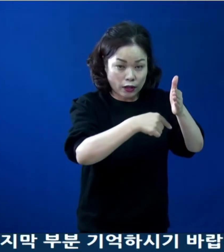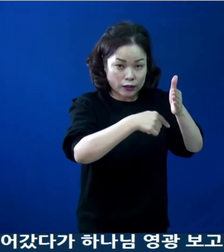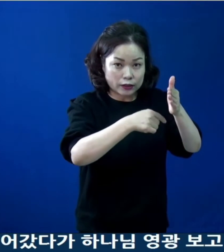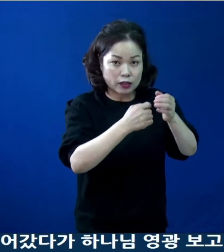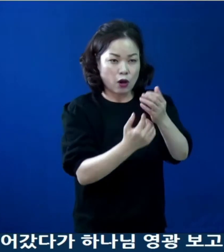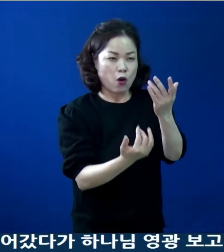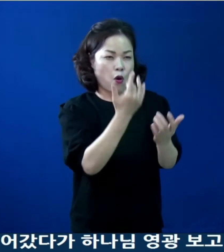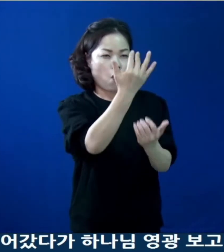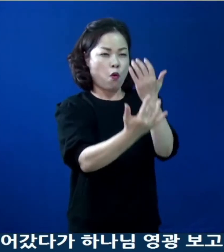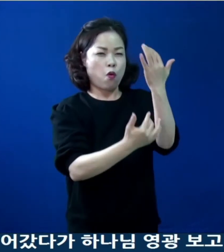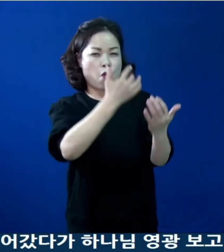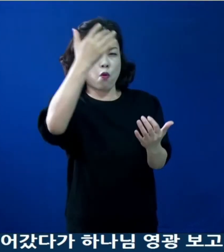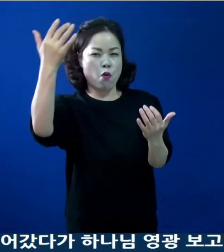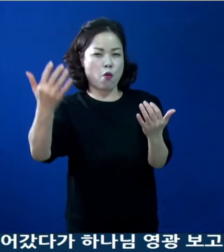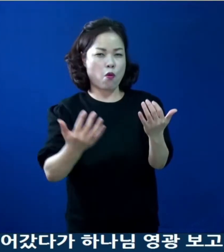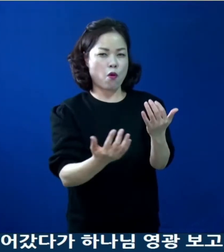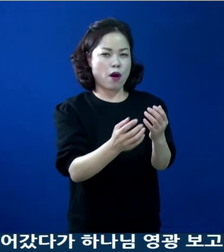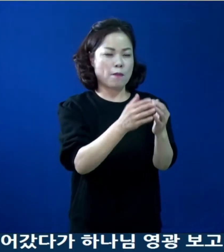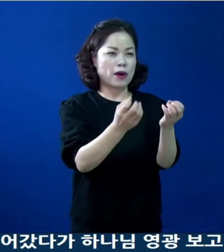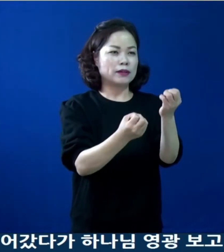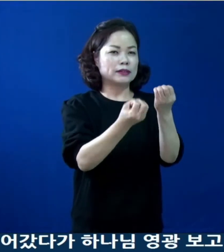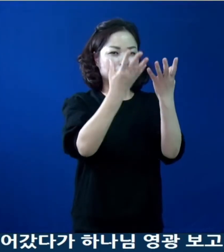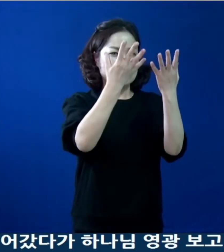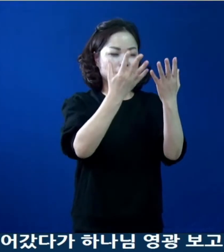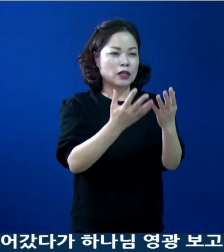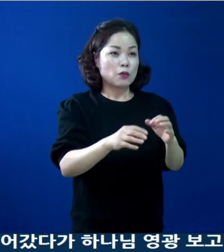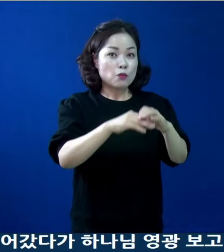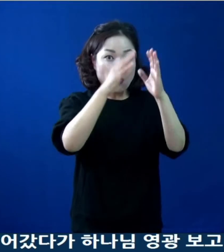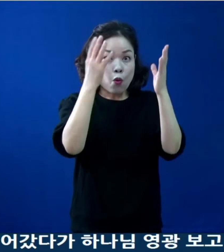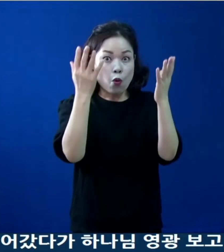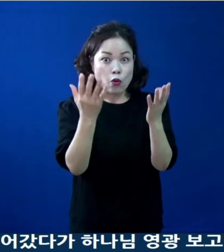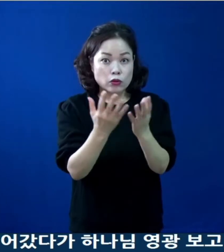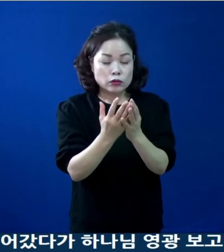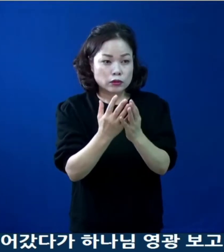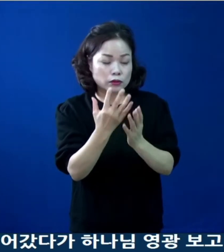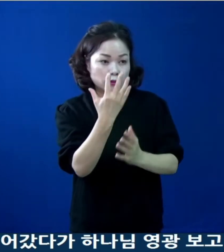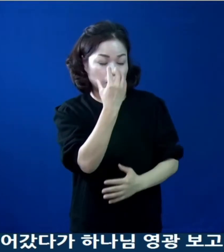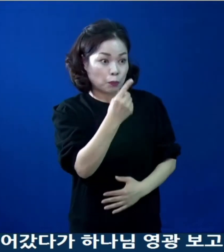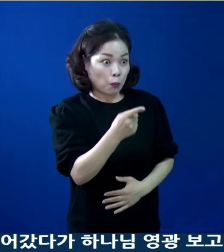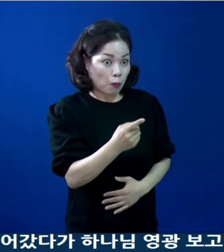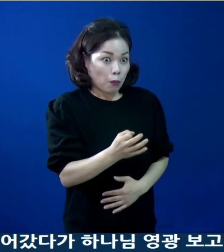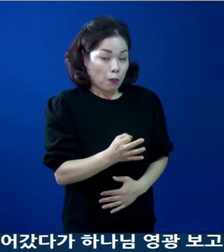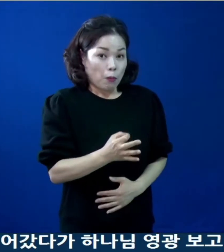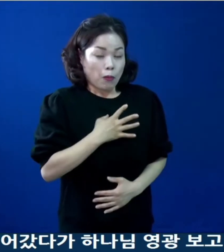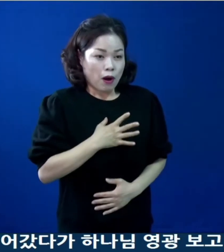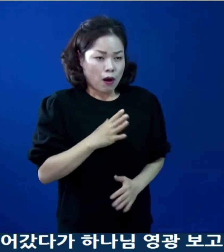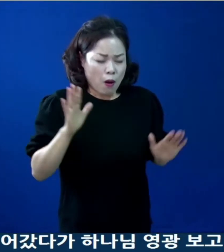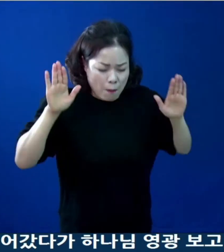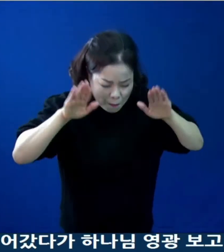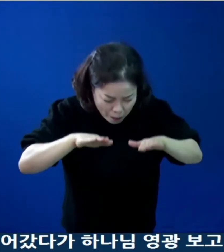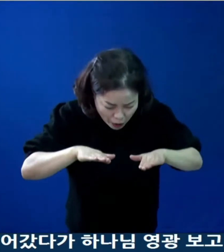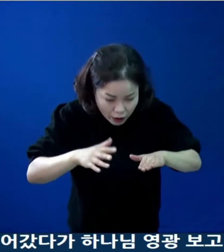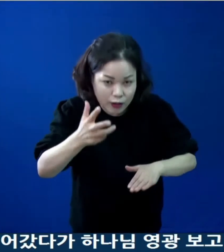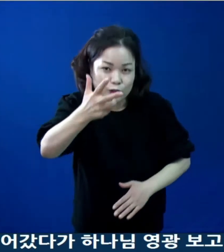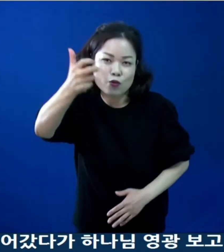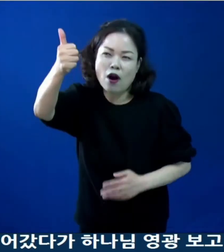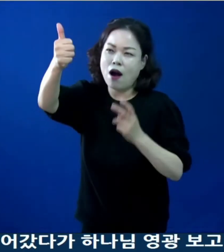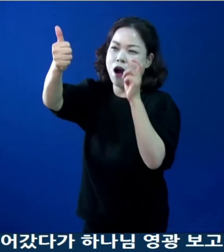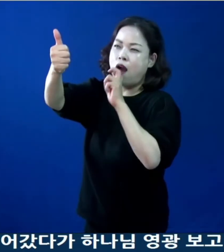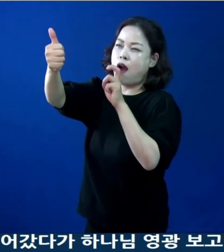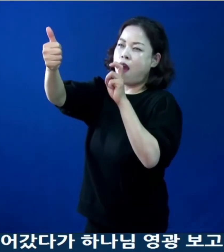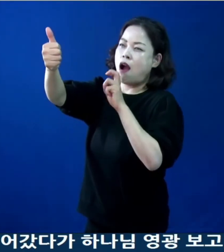번제단이 불을 탁 거기 붙이는 거죠. 모든 백성들이 그 광경에 놀라서 엎드러지고 여호와를